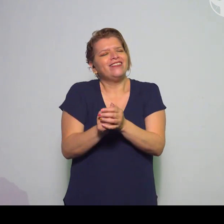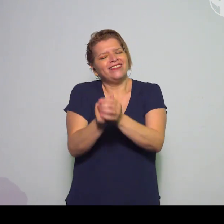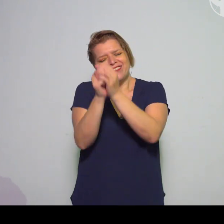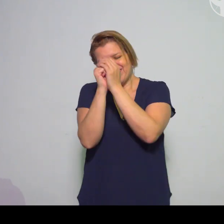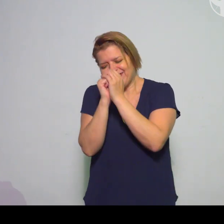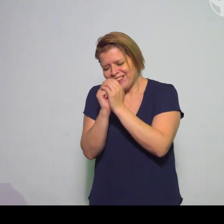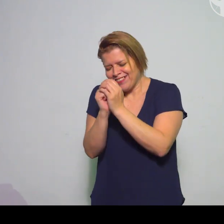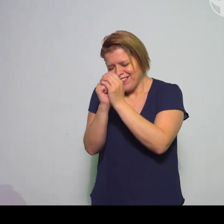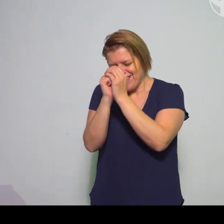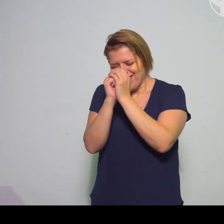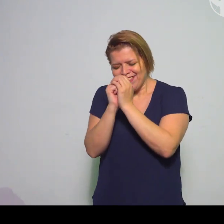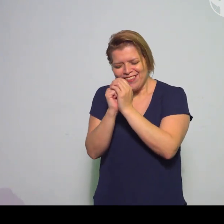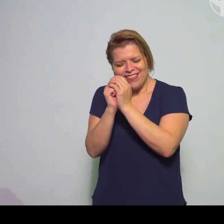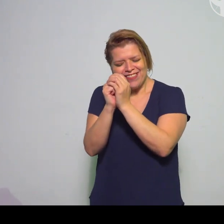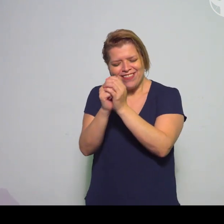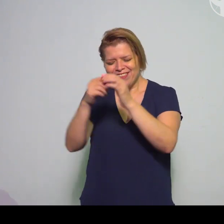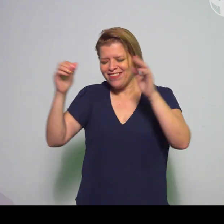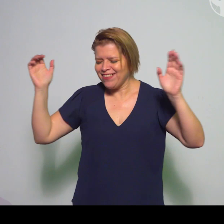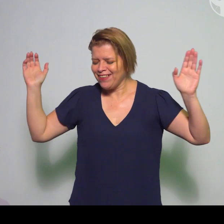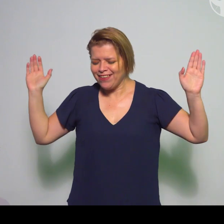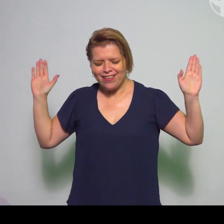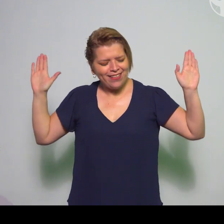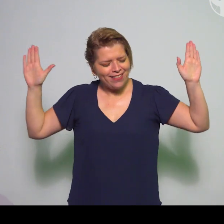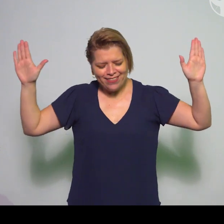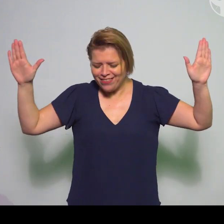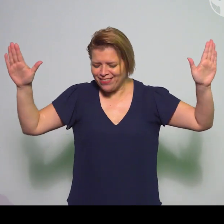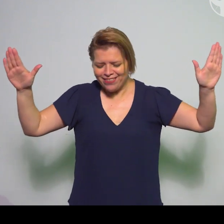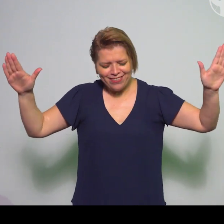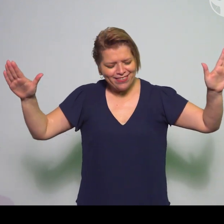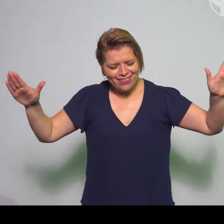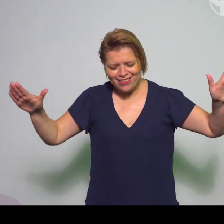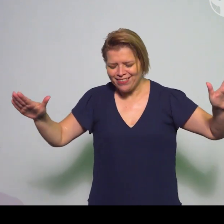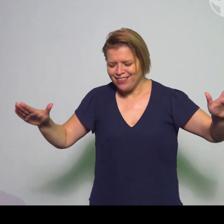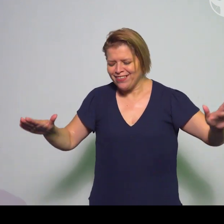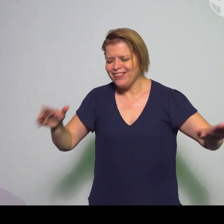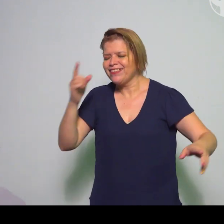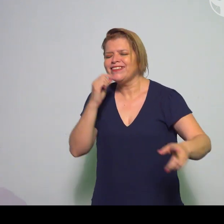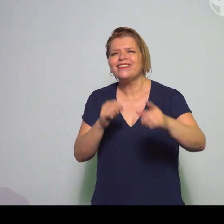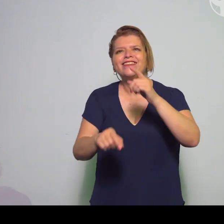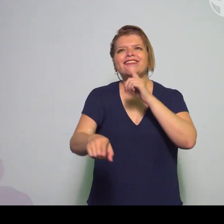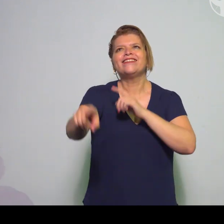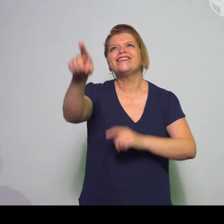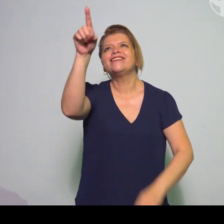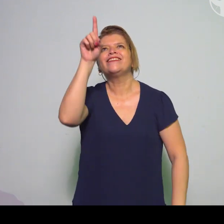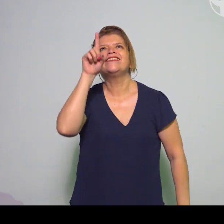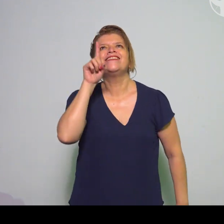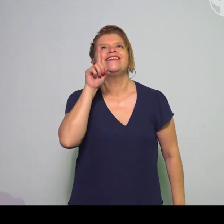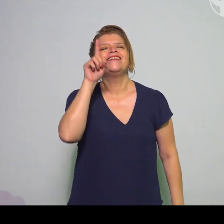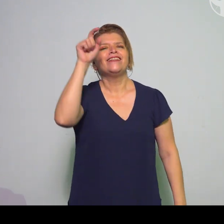te adoraré, te adoraré.